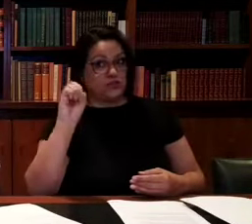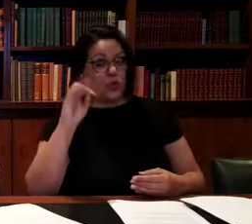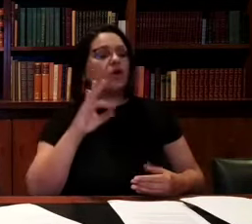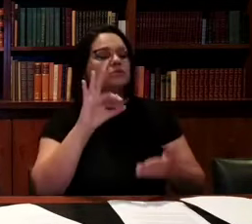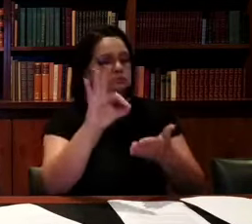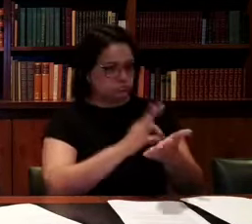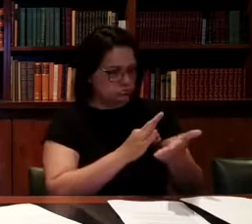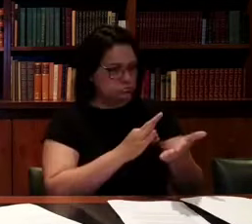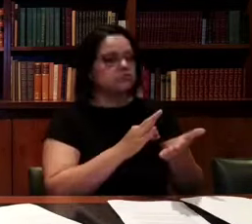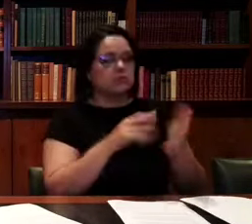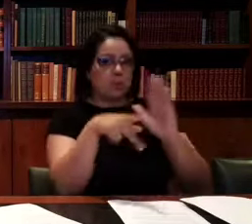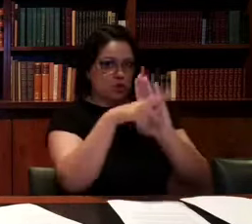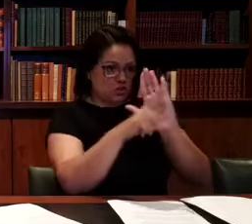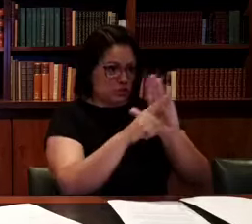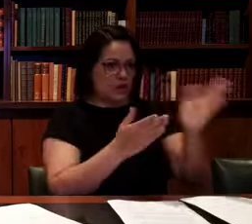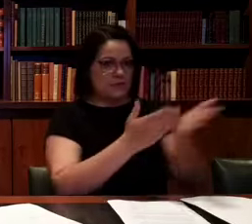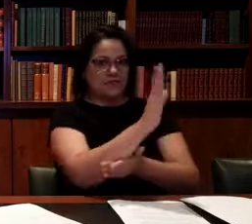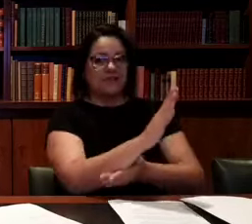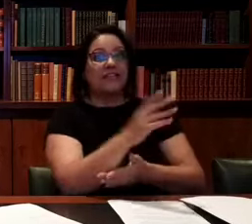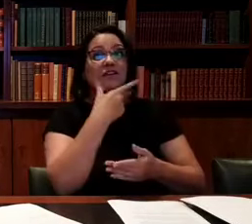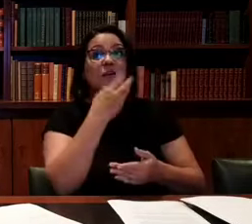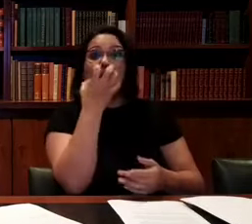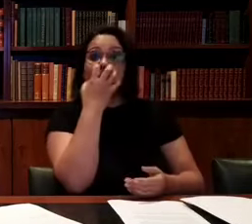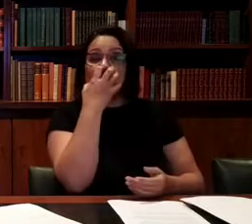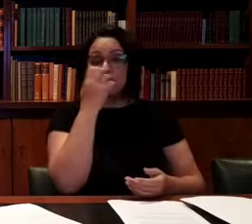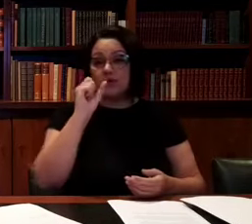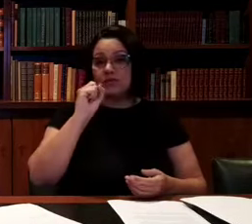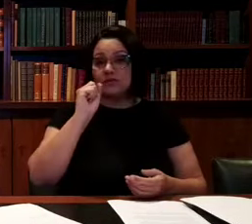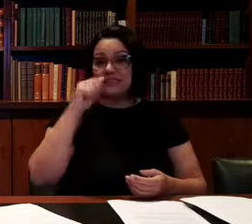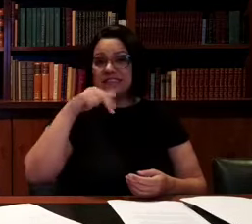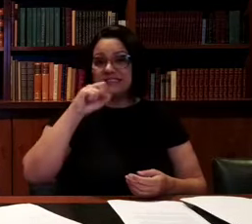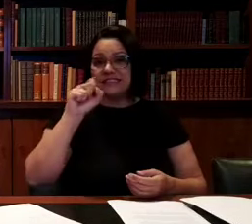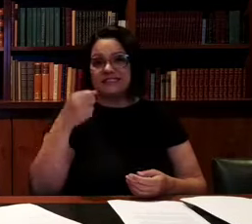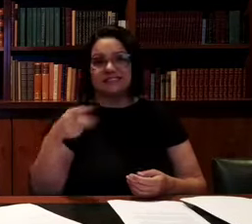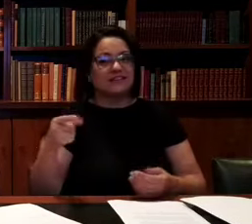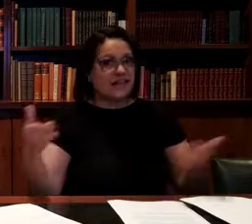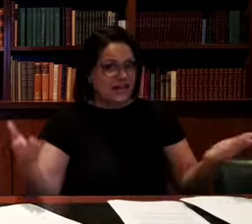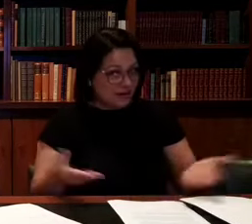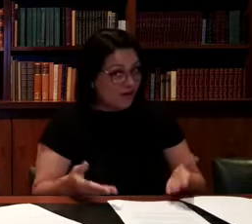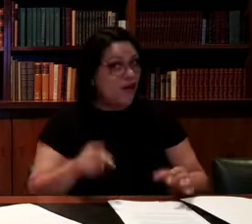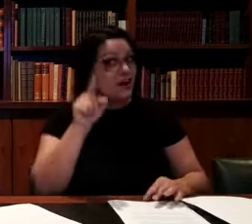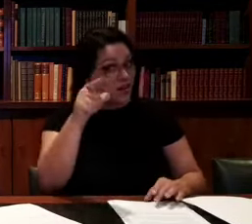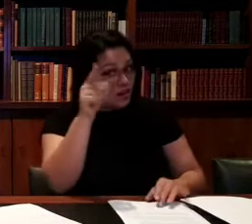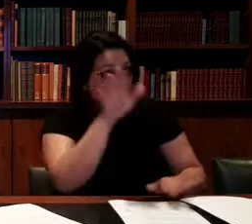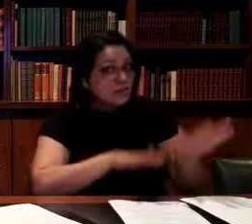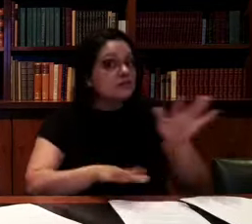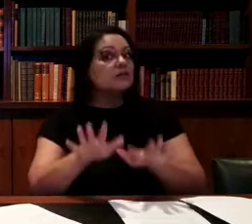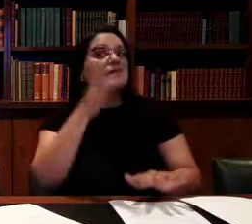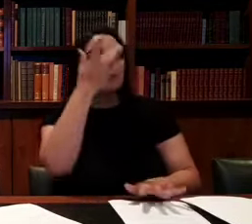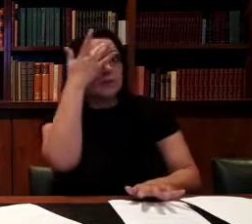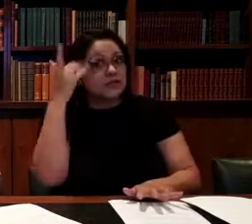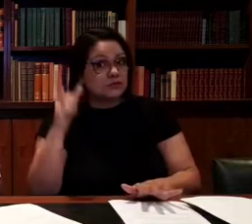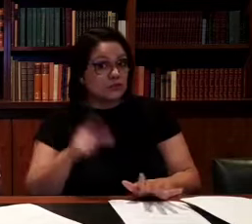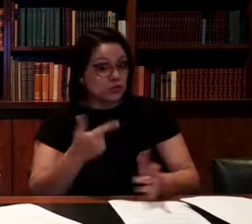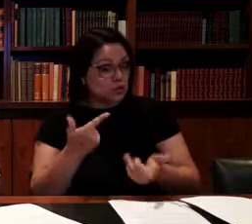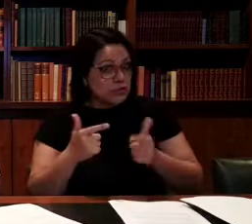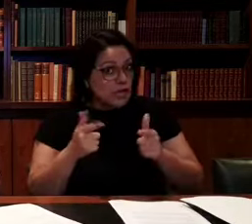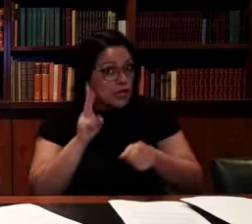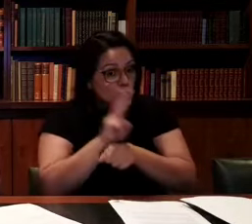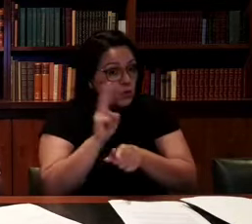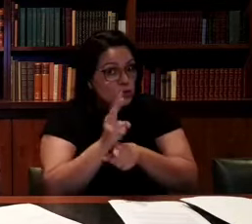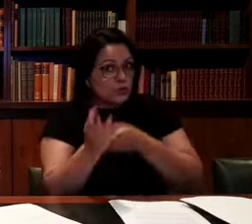e não acham seu ramo ele veio cão sanção para cá também ao gráfico/pesada Pessoal pessoal que eu não